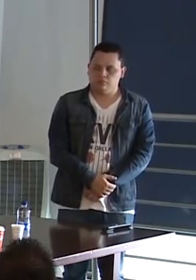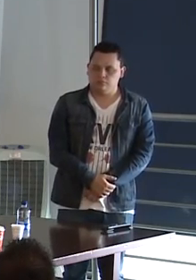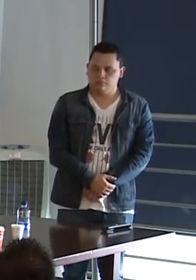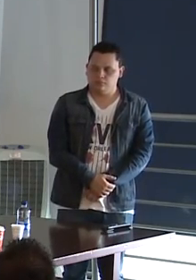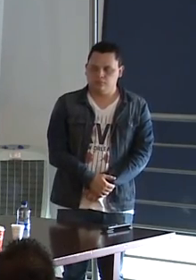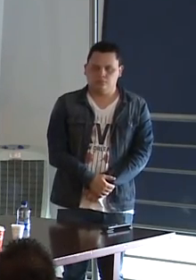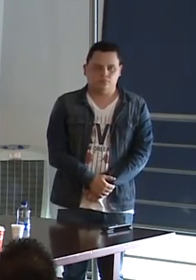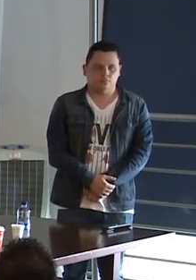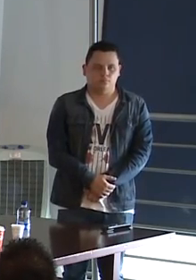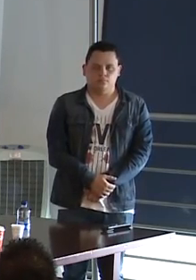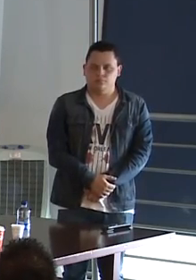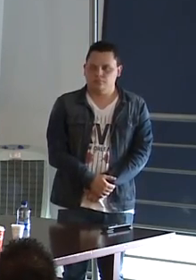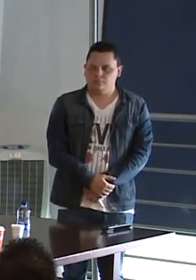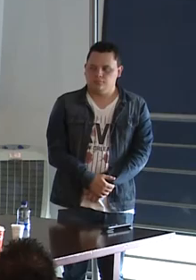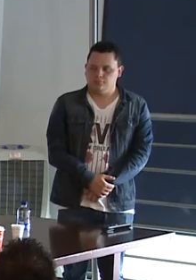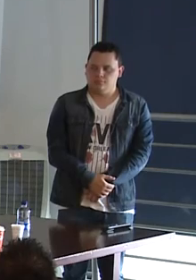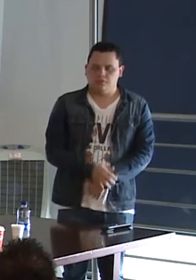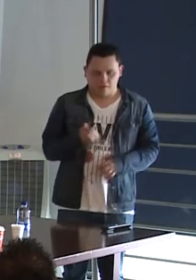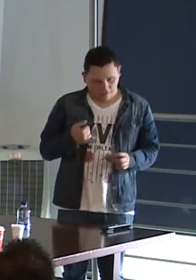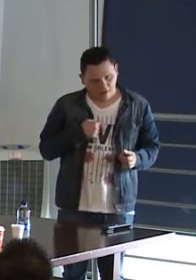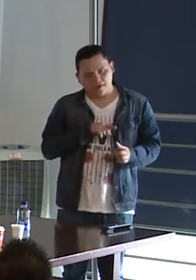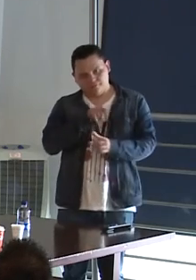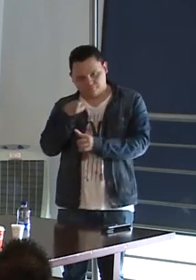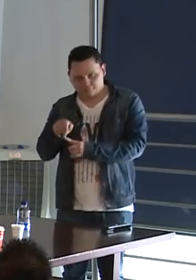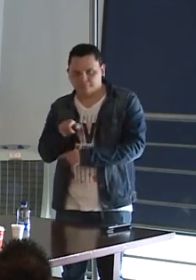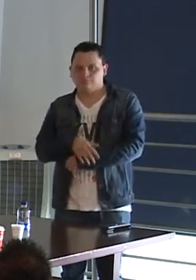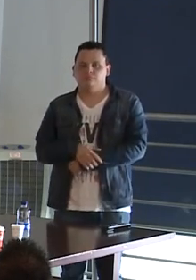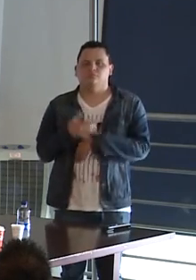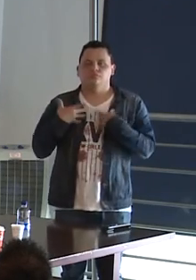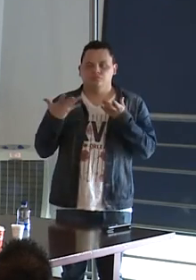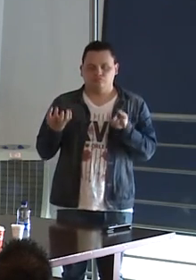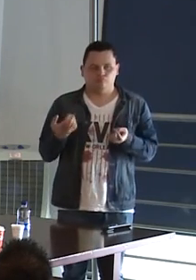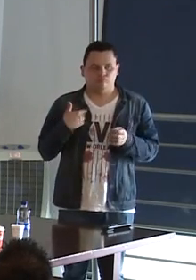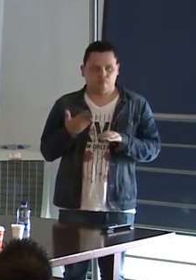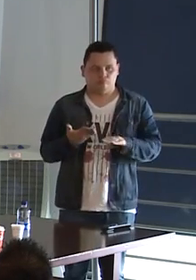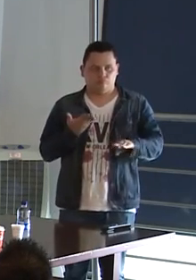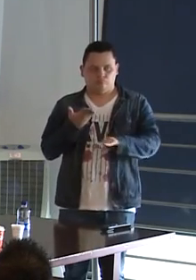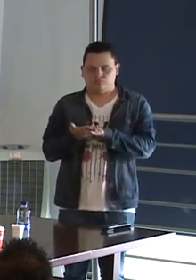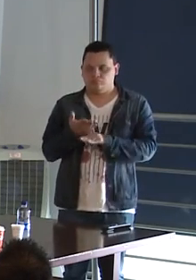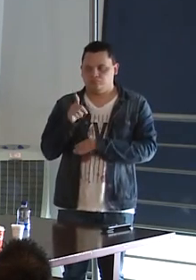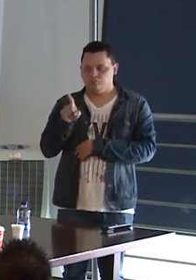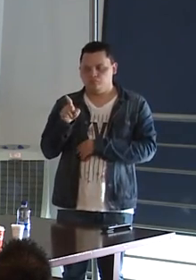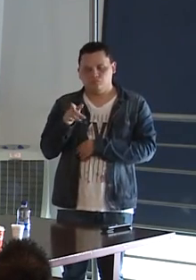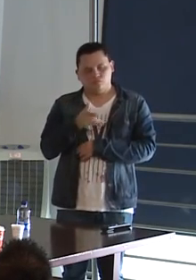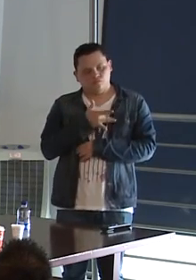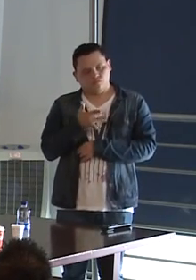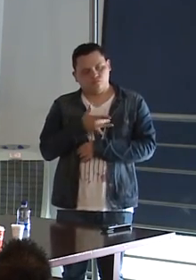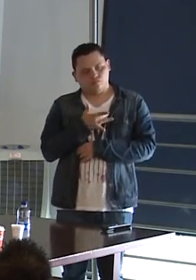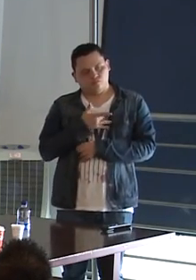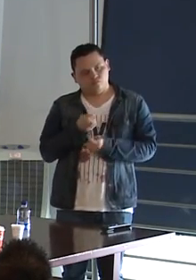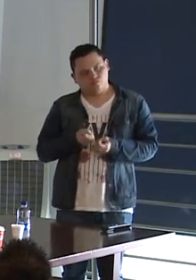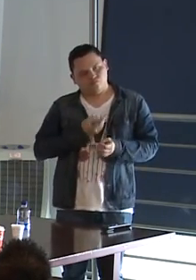Justo vamos para allá entonces. Yo quiero plantear ante todo unos sentimientos